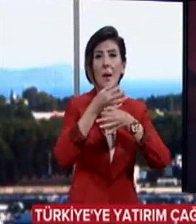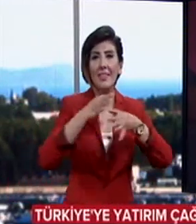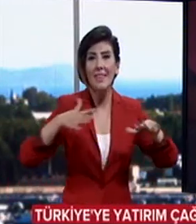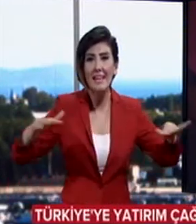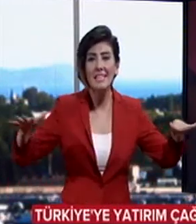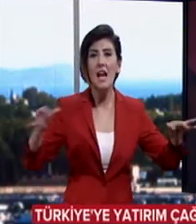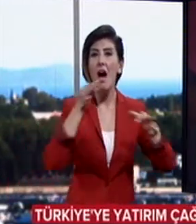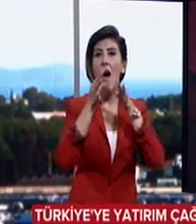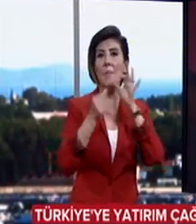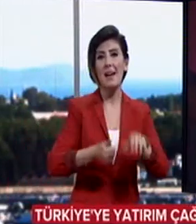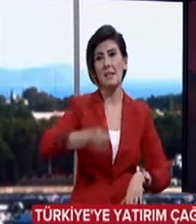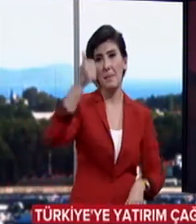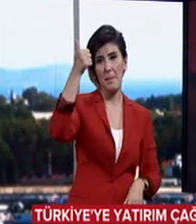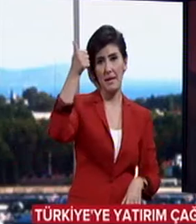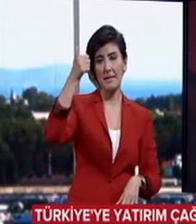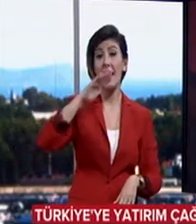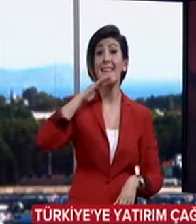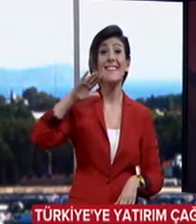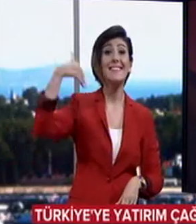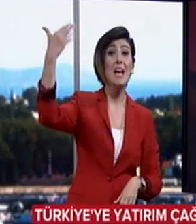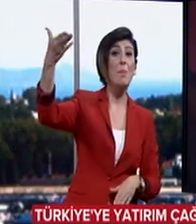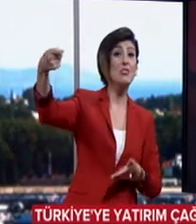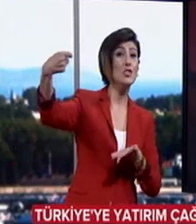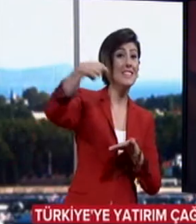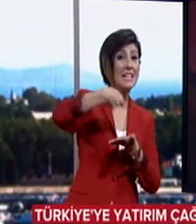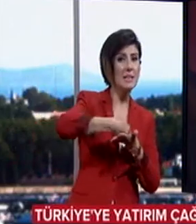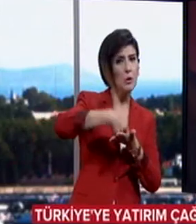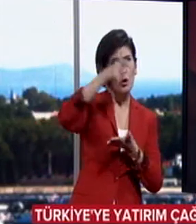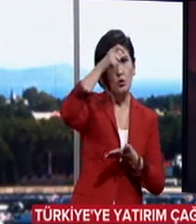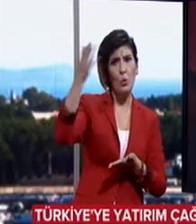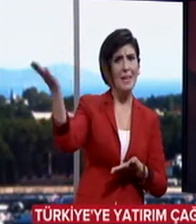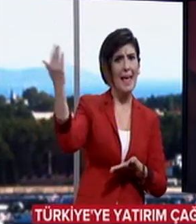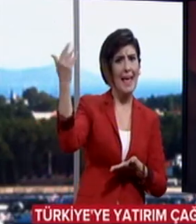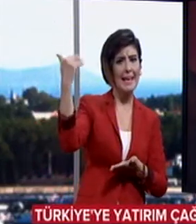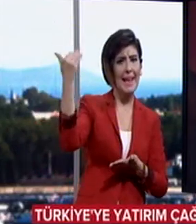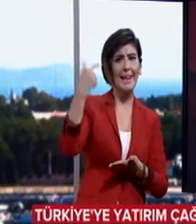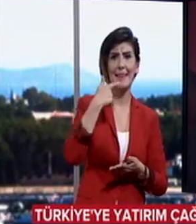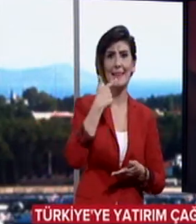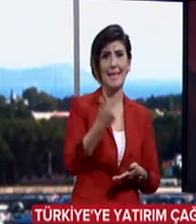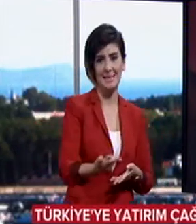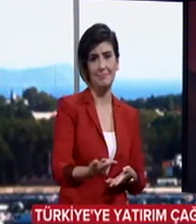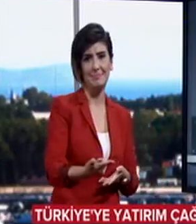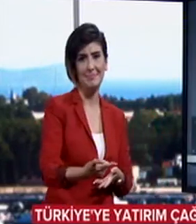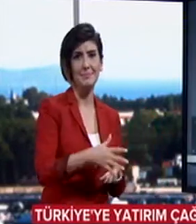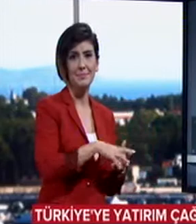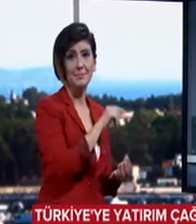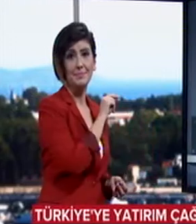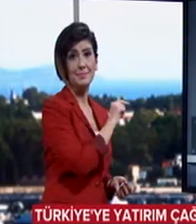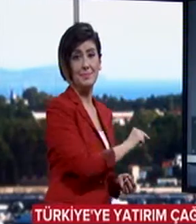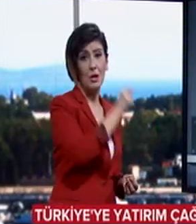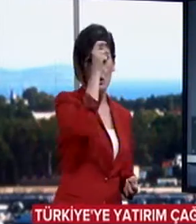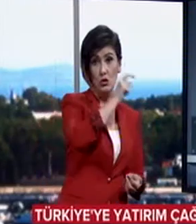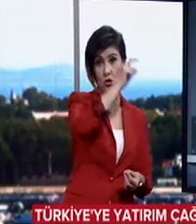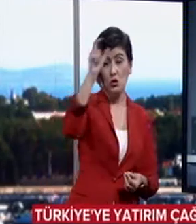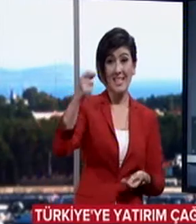Ulaştırma, Denizcilik ve Haberleşme Bakanı Binali Yıldırım, yabancı yatırımcıya Türkiye'ye gelin çağrısı yaptı. Binali